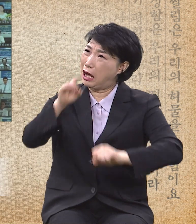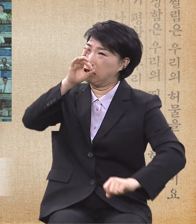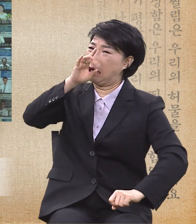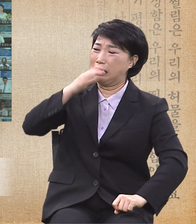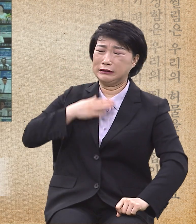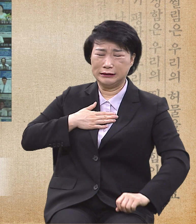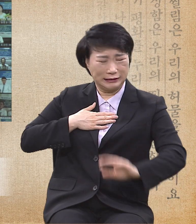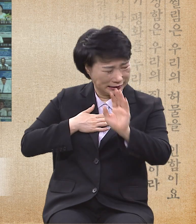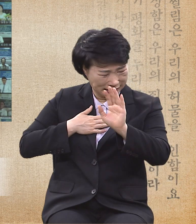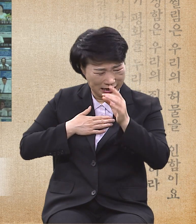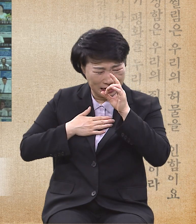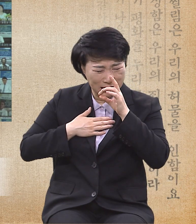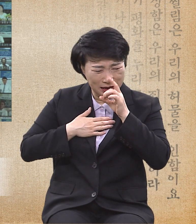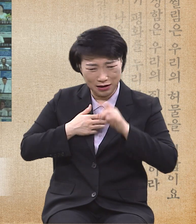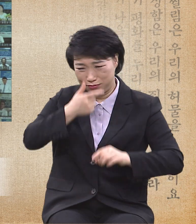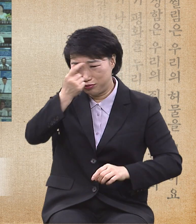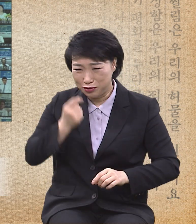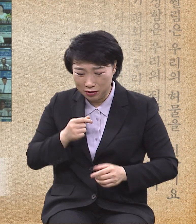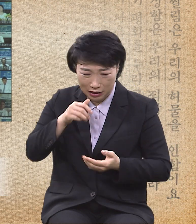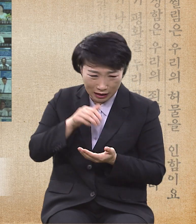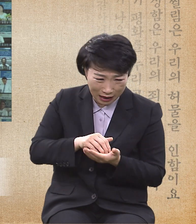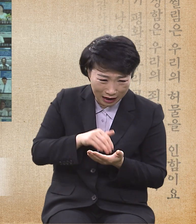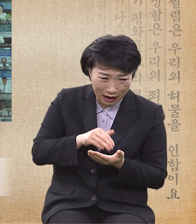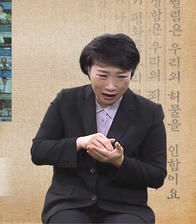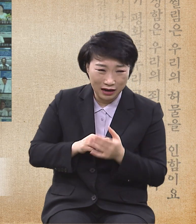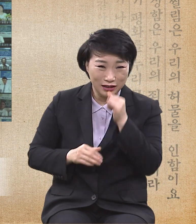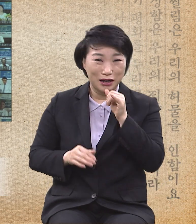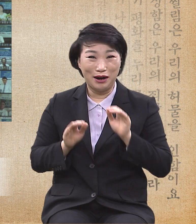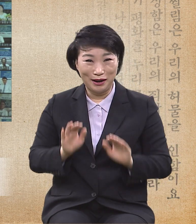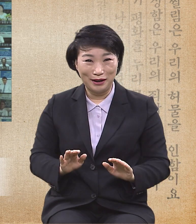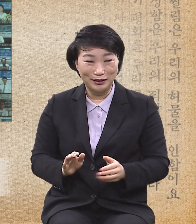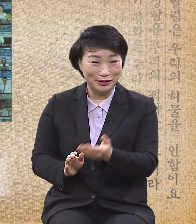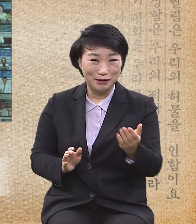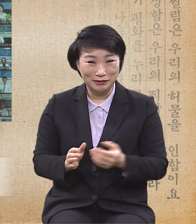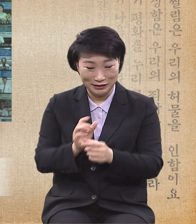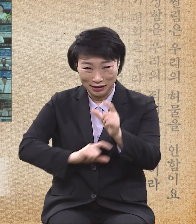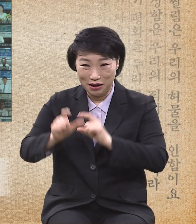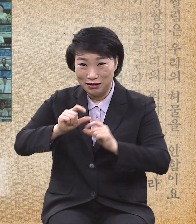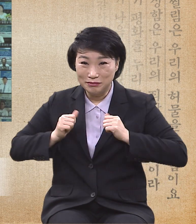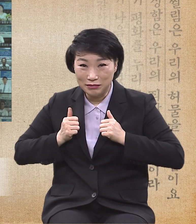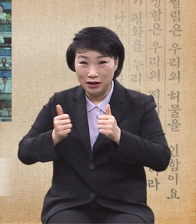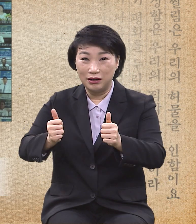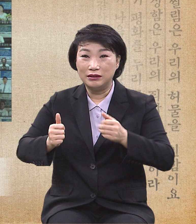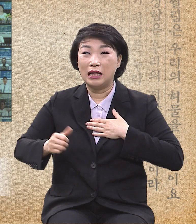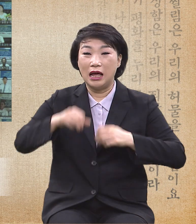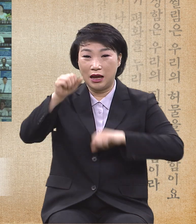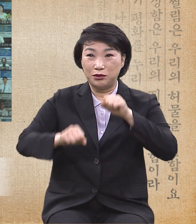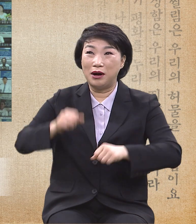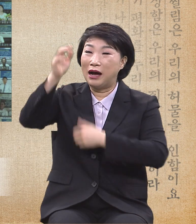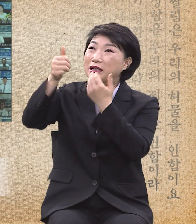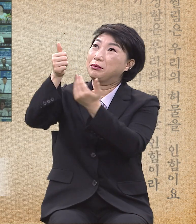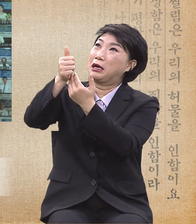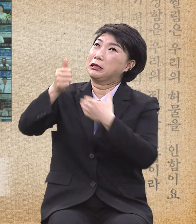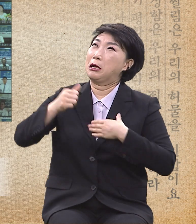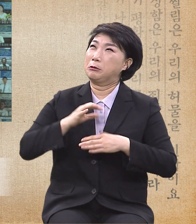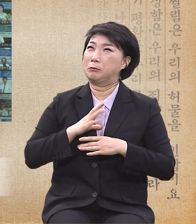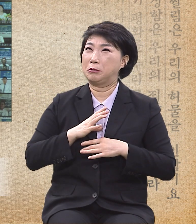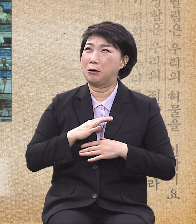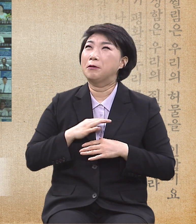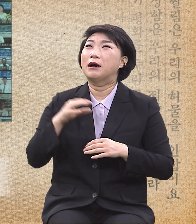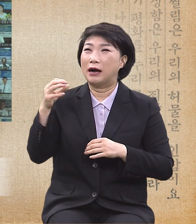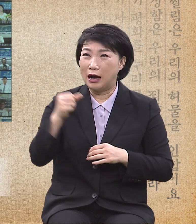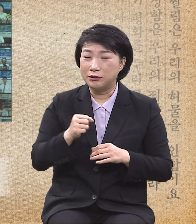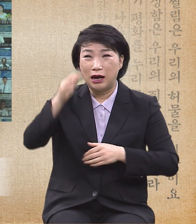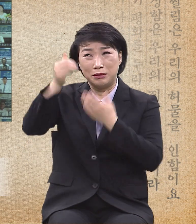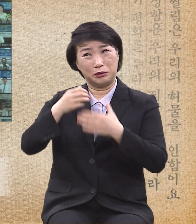하면 안 되지 자책해가면서 내 행위에 대한 하나님 앞에 두려움,